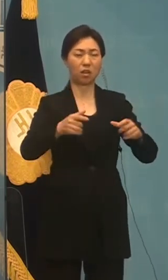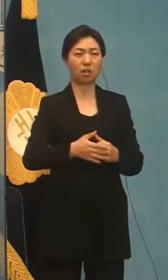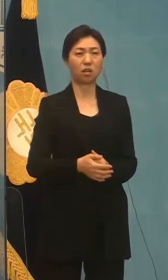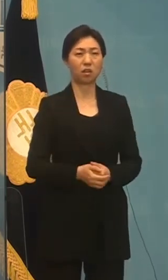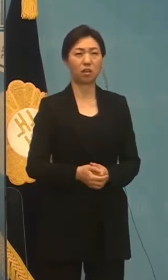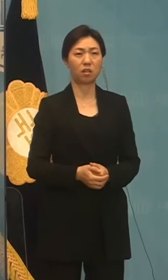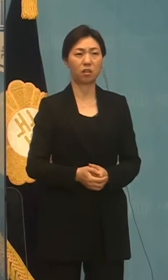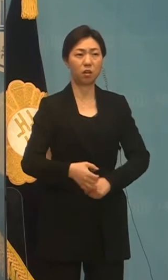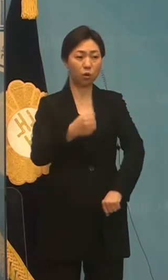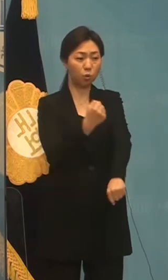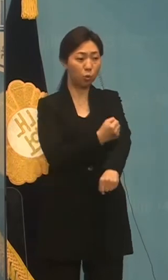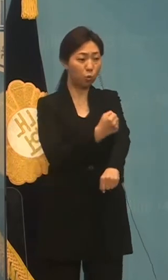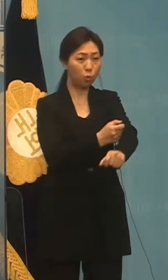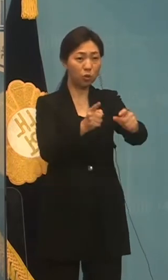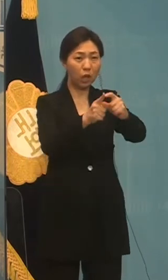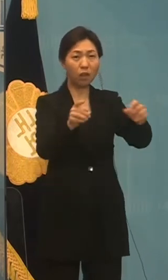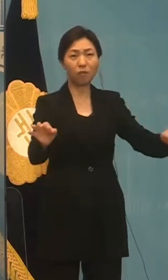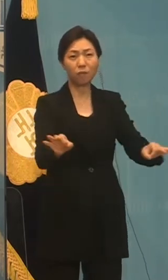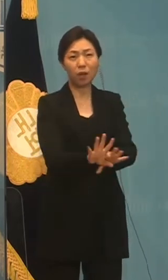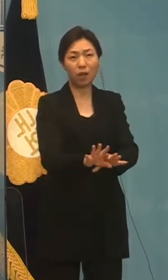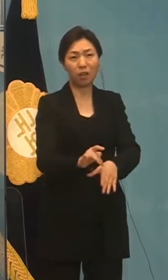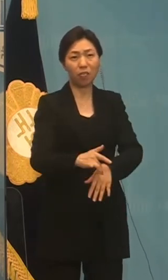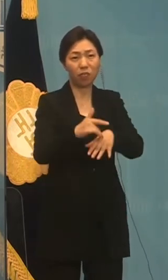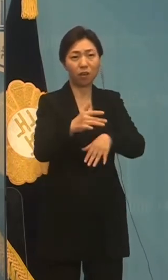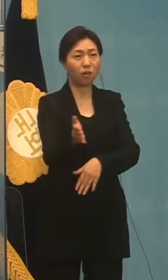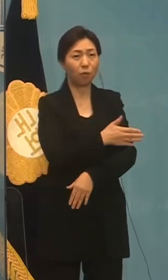깡그리 실종되었습니다.